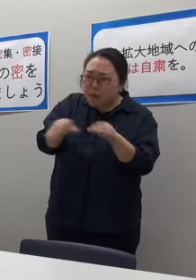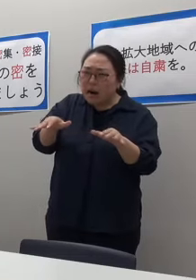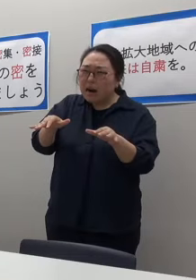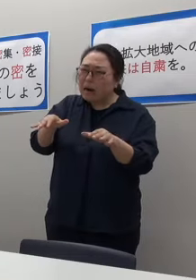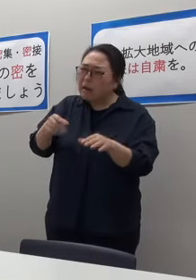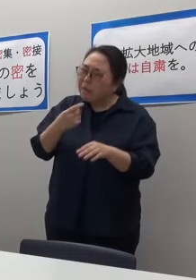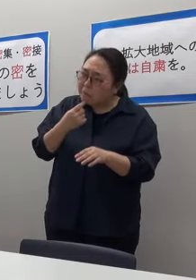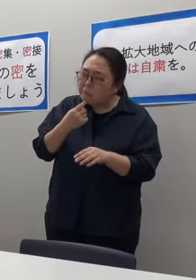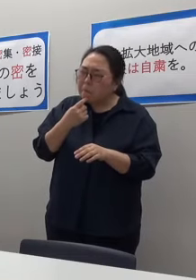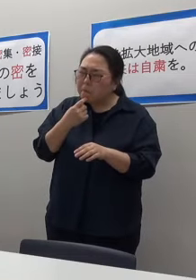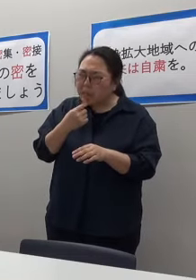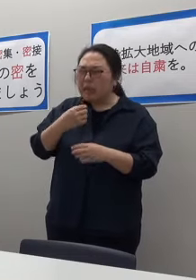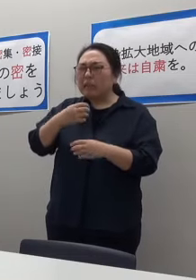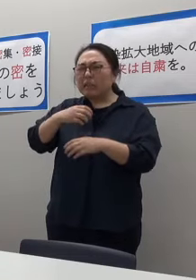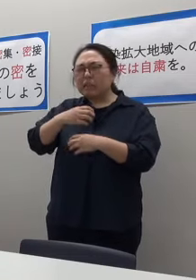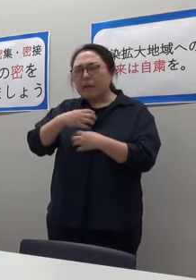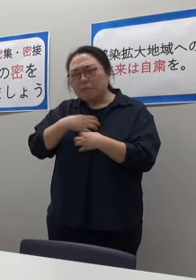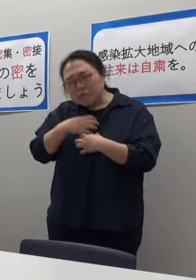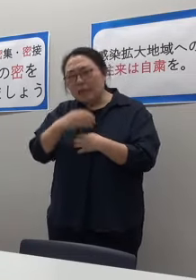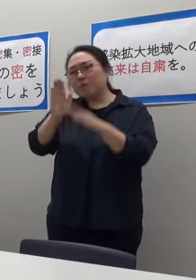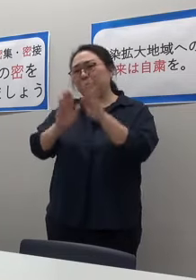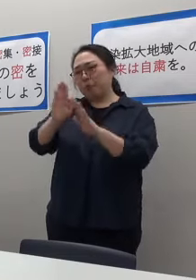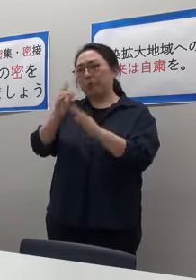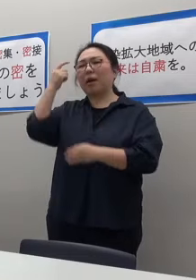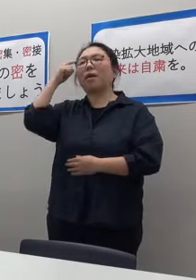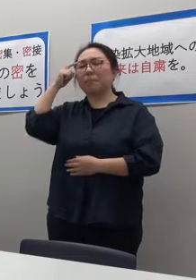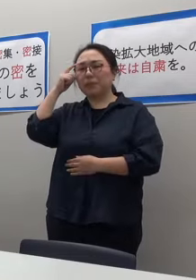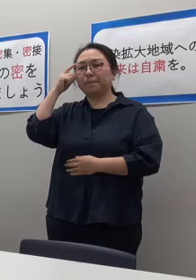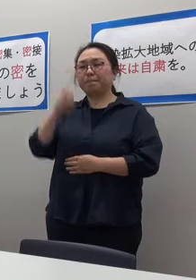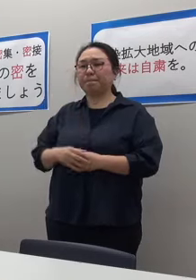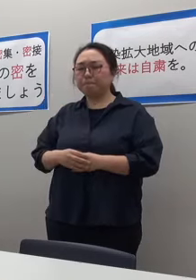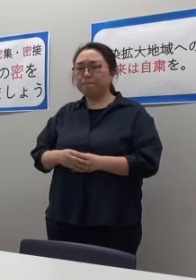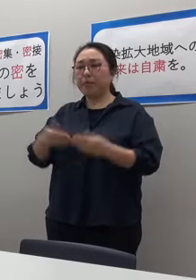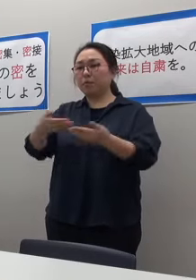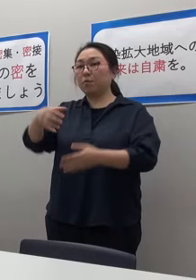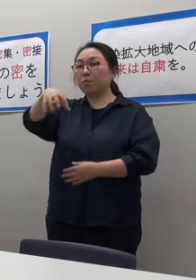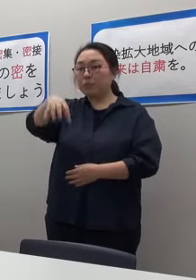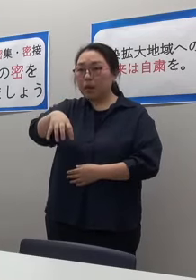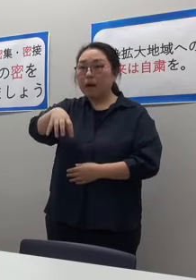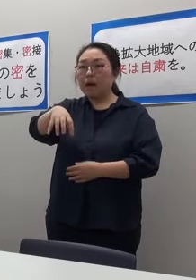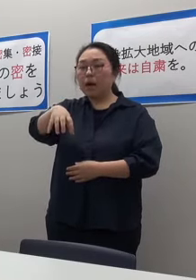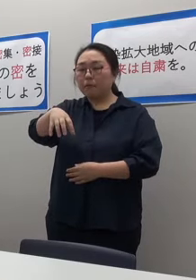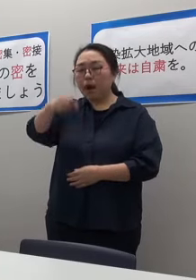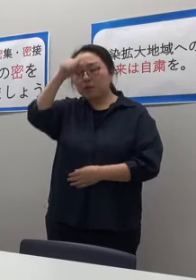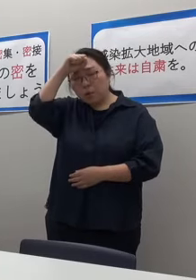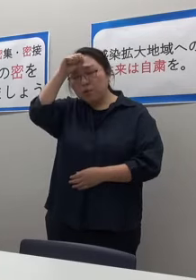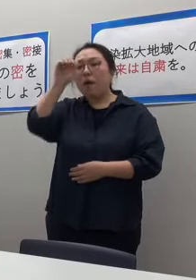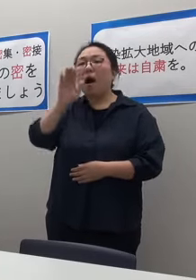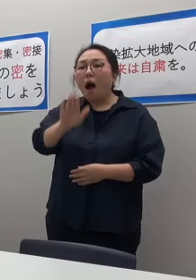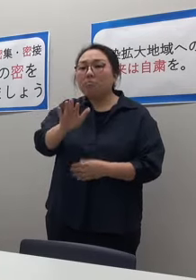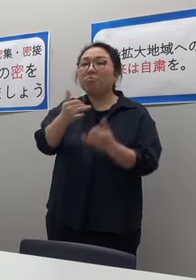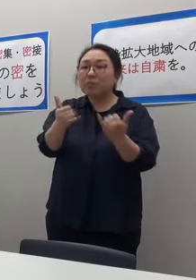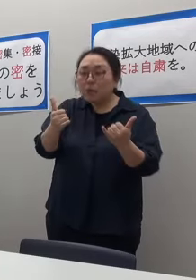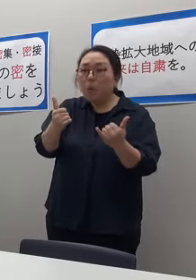状況になったものと考えております。この勤務先では有症状者が勤務